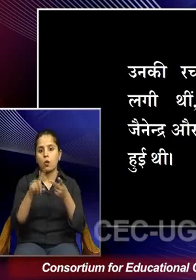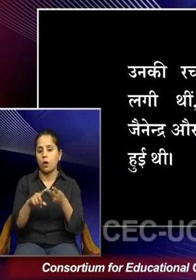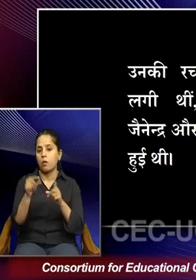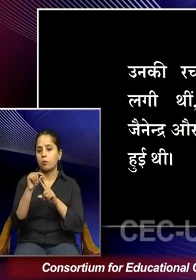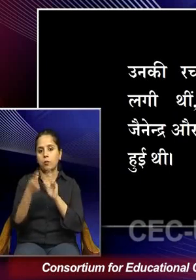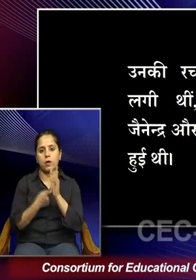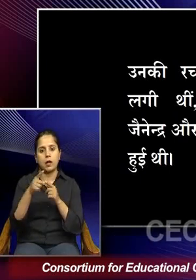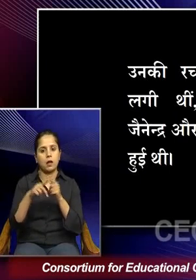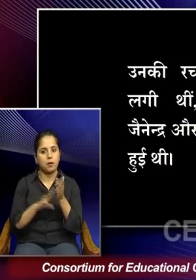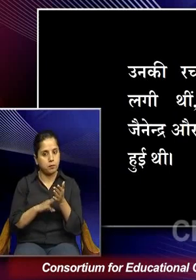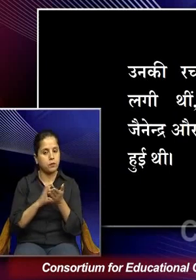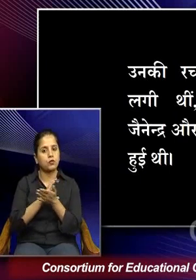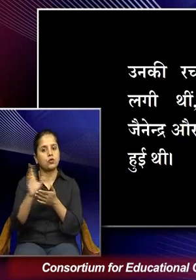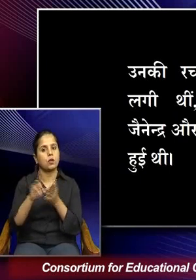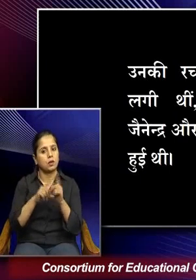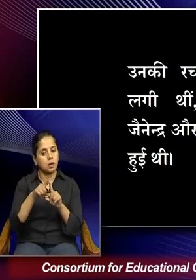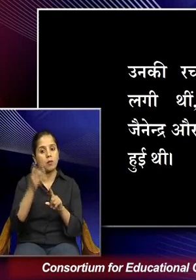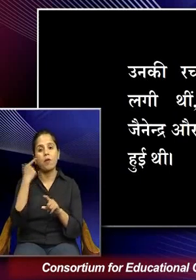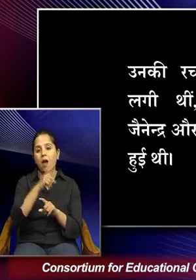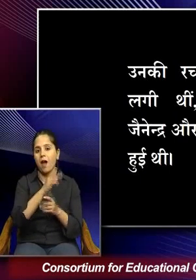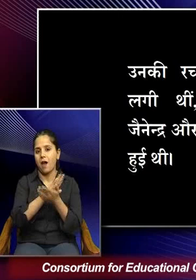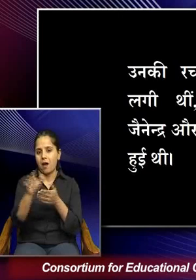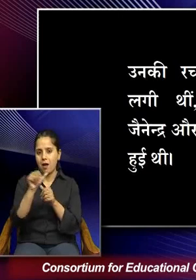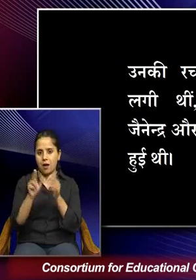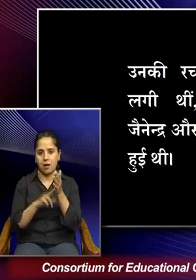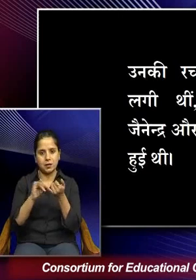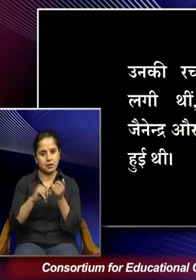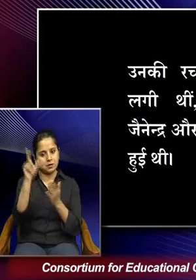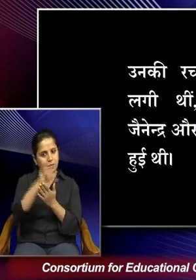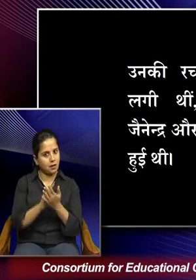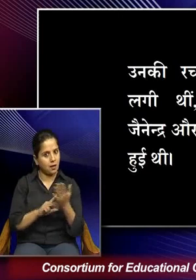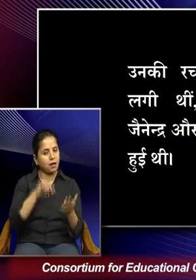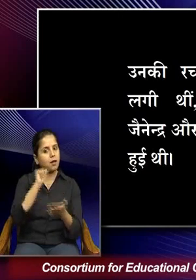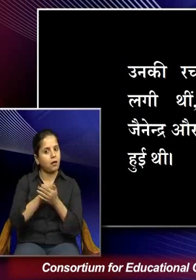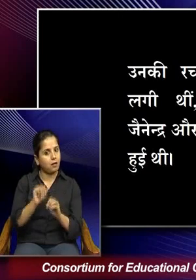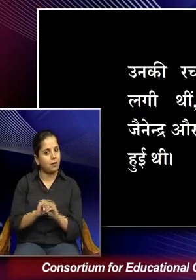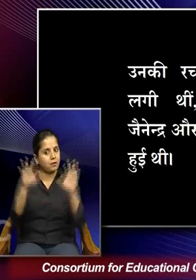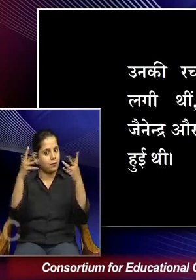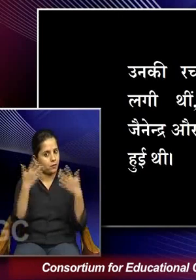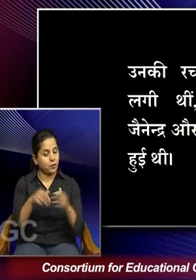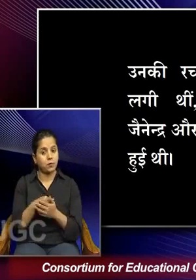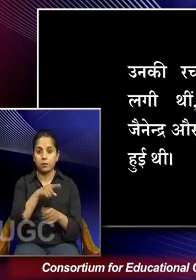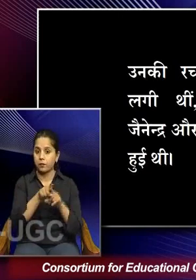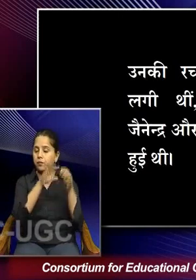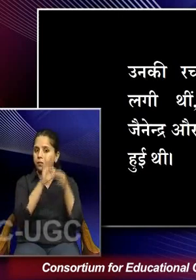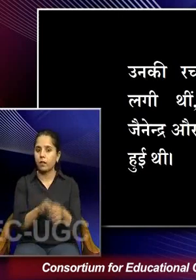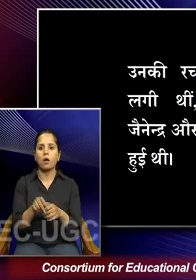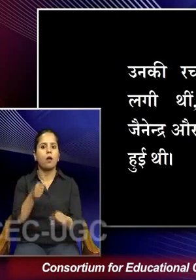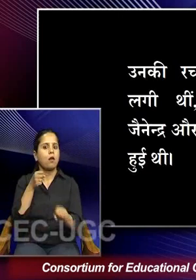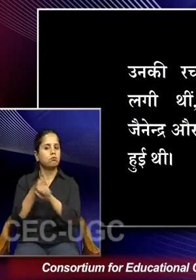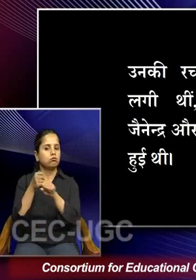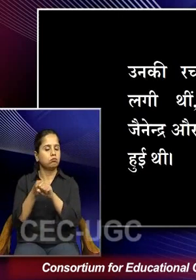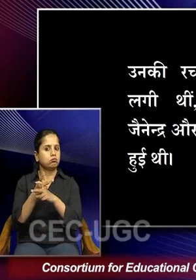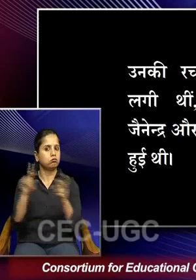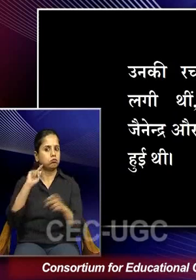हंस पत्रिका के मध्य से हुई थी वहीं से उन्हें क्रांतिकारी होने के